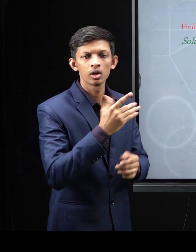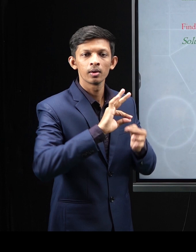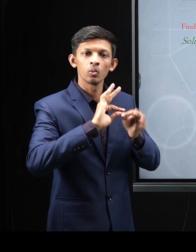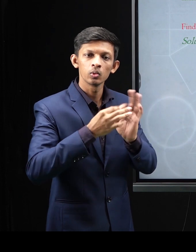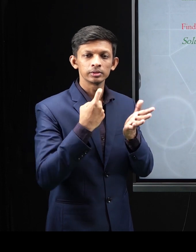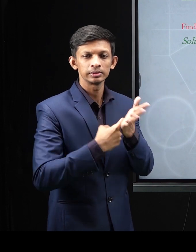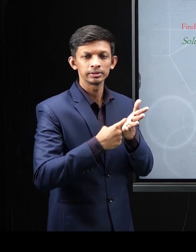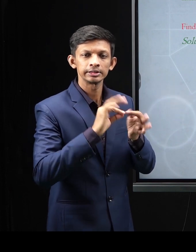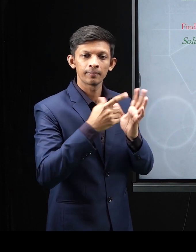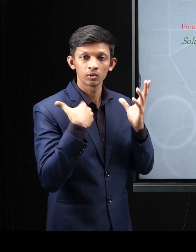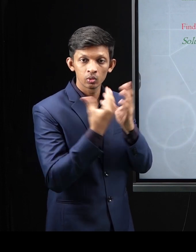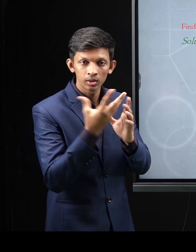సమీకరణం.